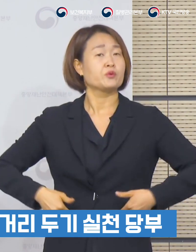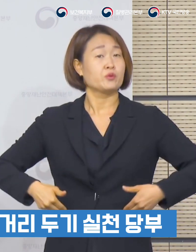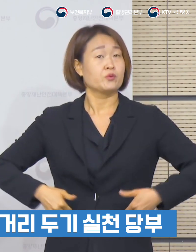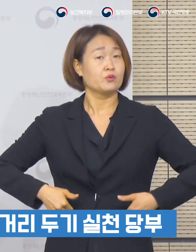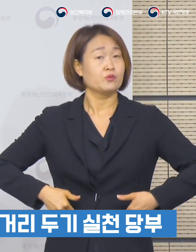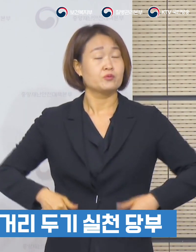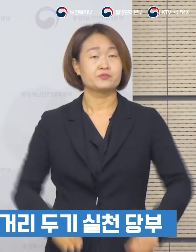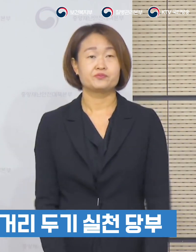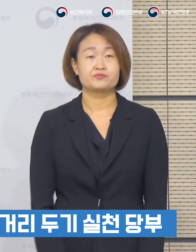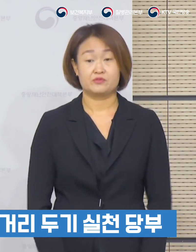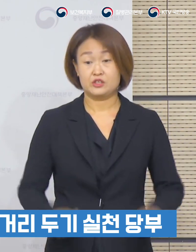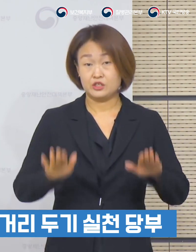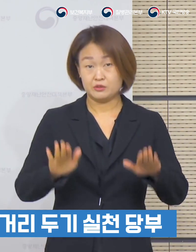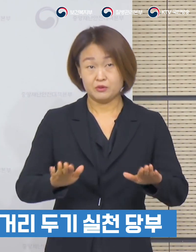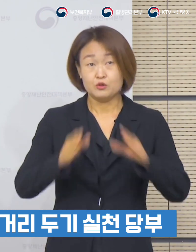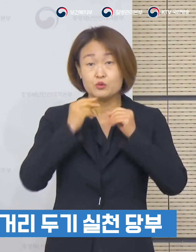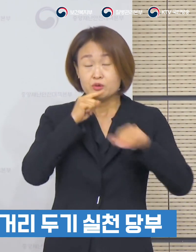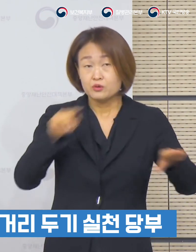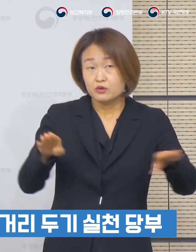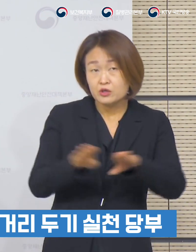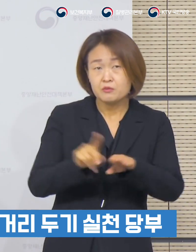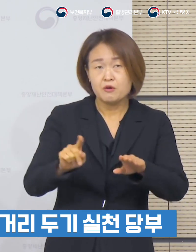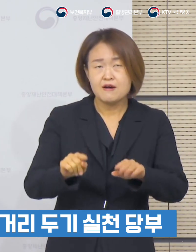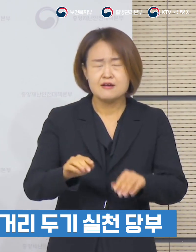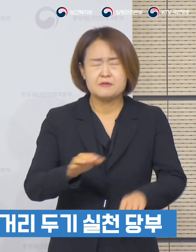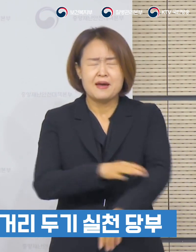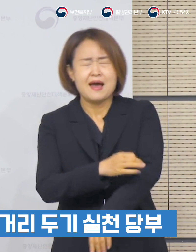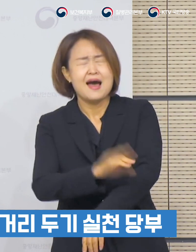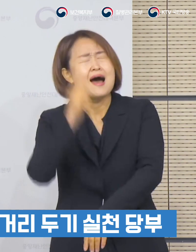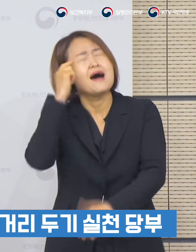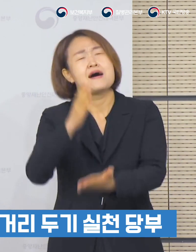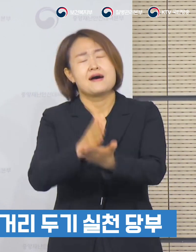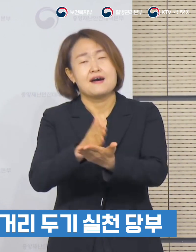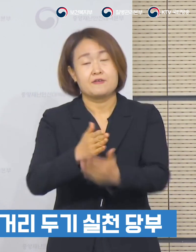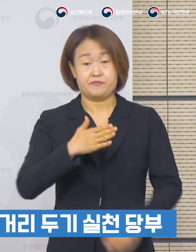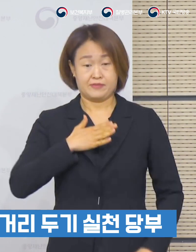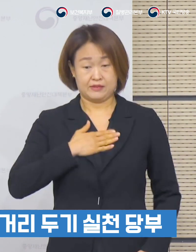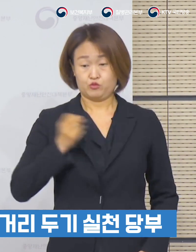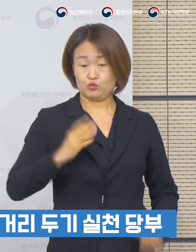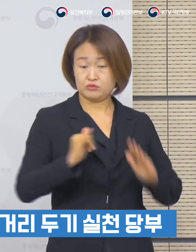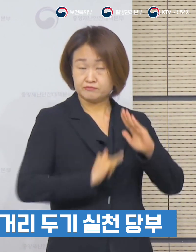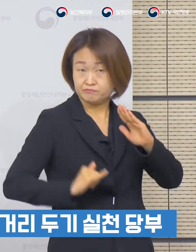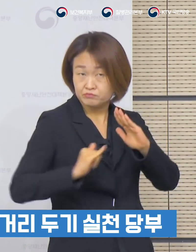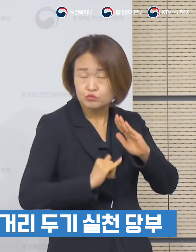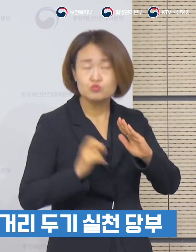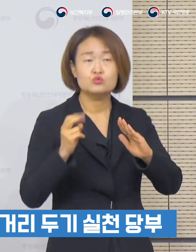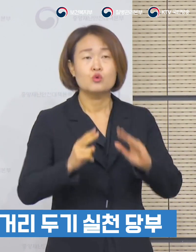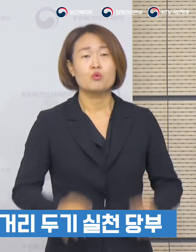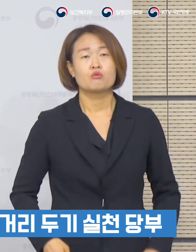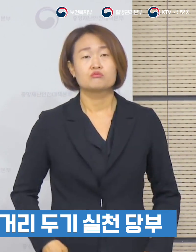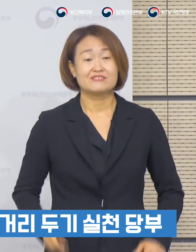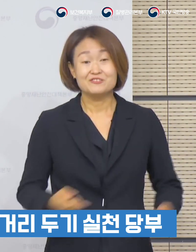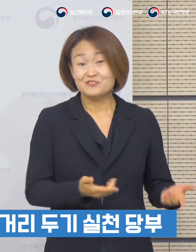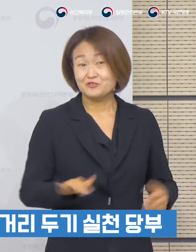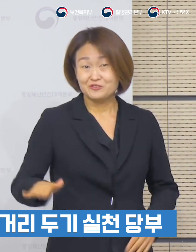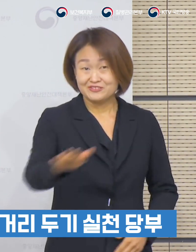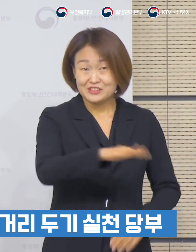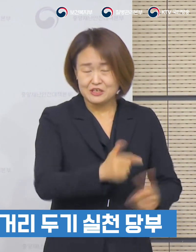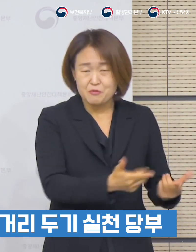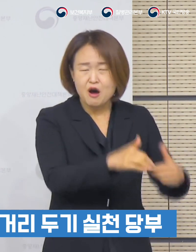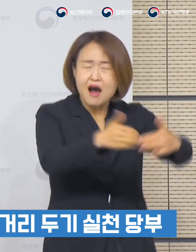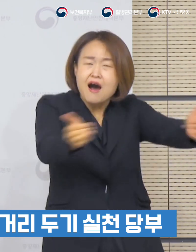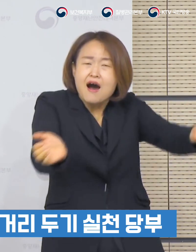상황입니다. 이번 주말까지 경계를 늦추지 말고 나와 우리 가족, 나아가 우리 공동체를 지키기